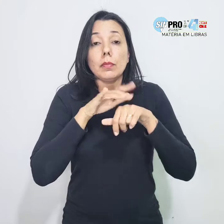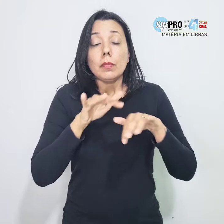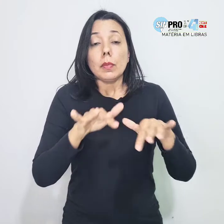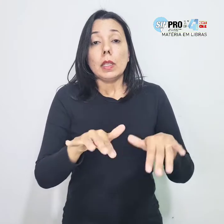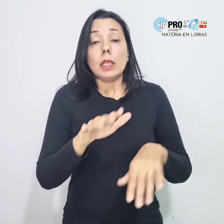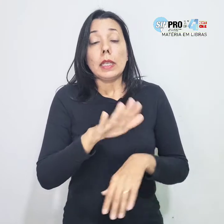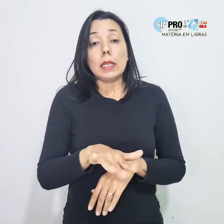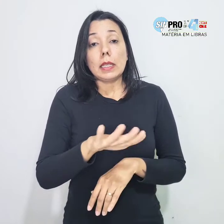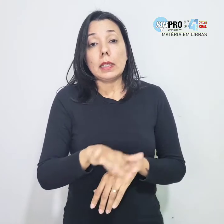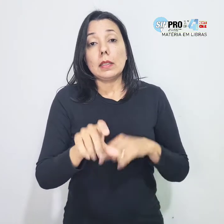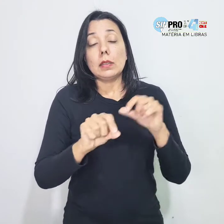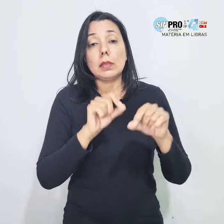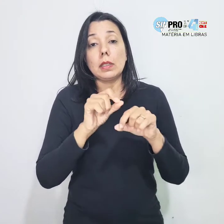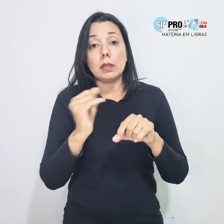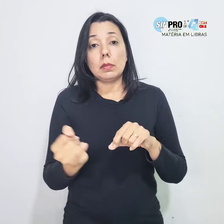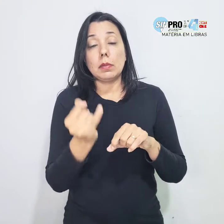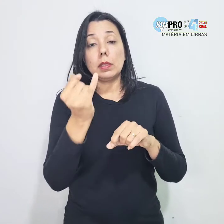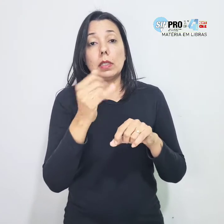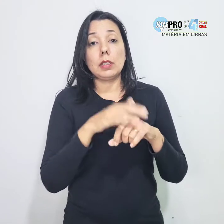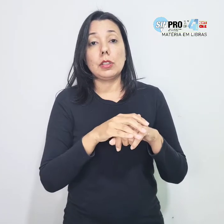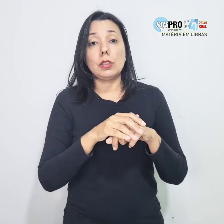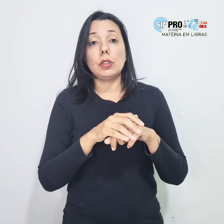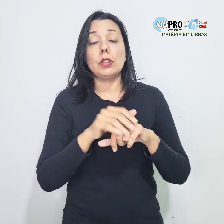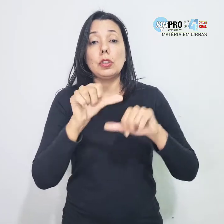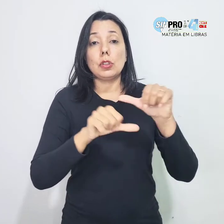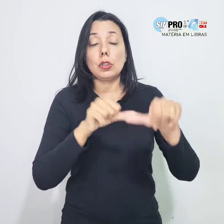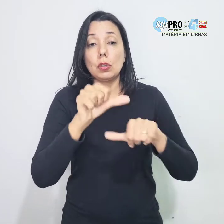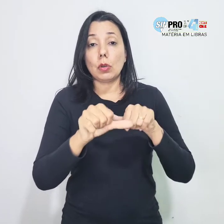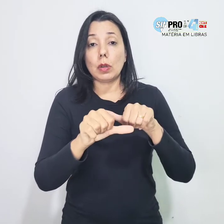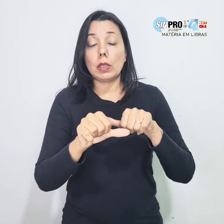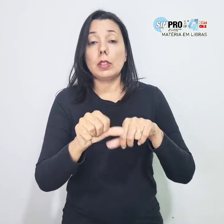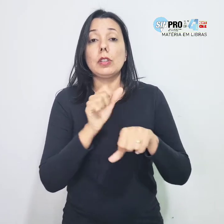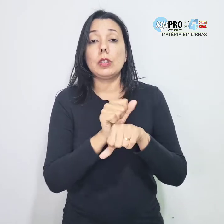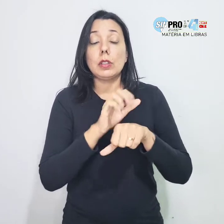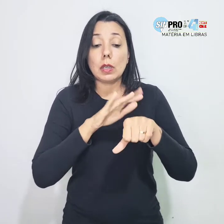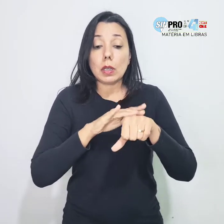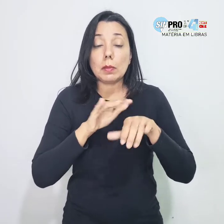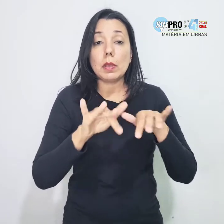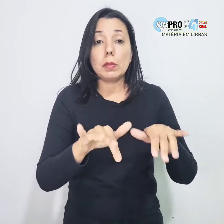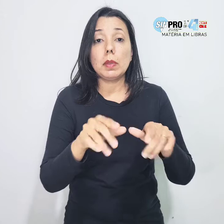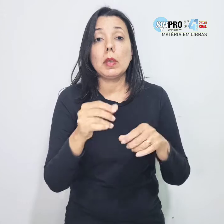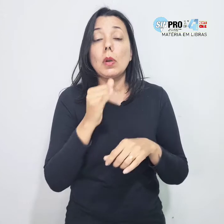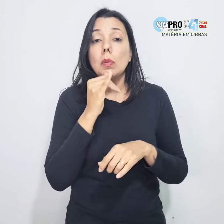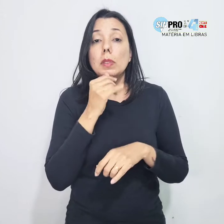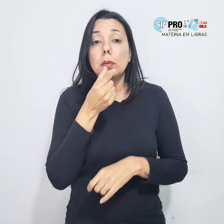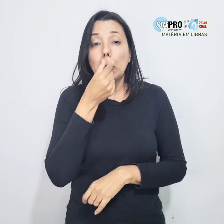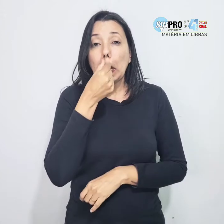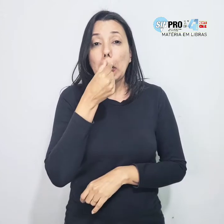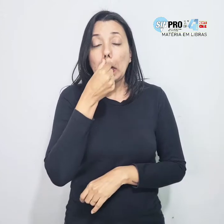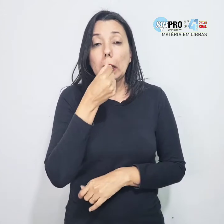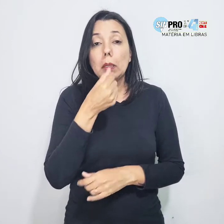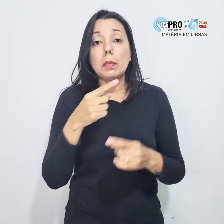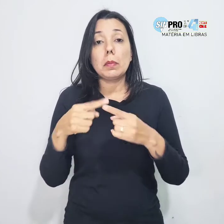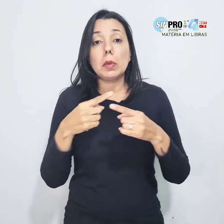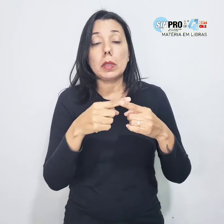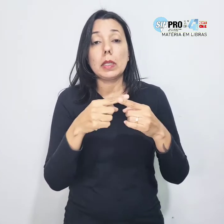Crianças são geralmente importantes transmissoras de epidemias virais, como a influenza, porque elas passam